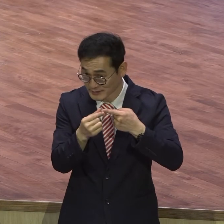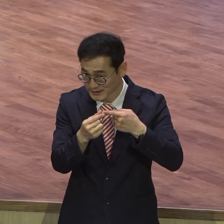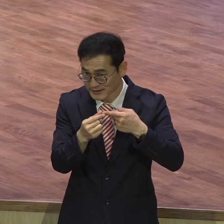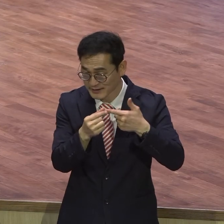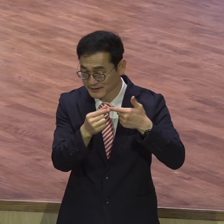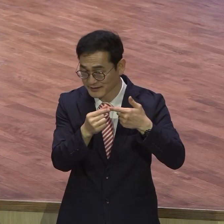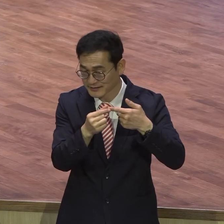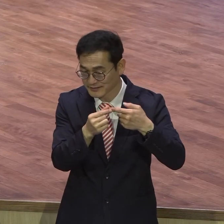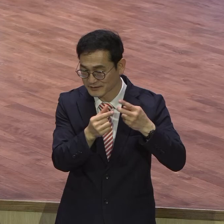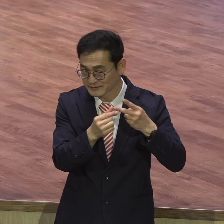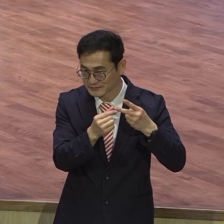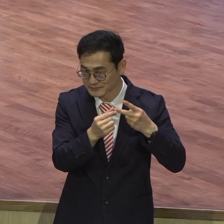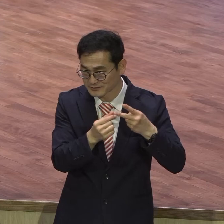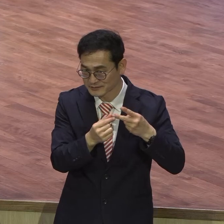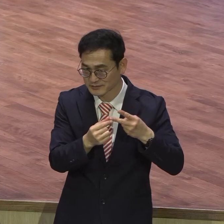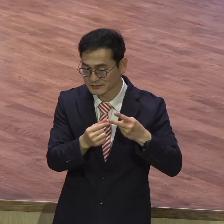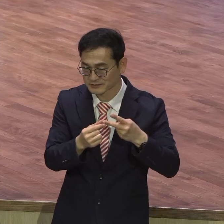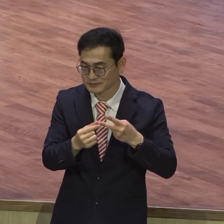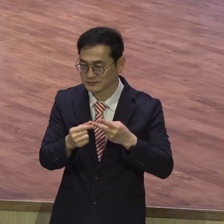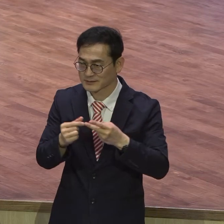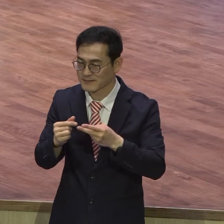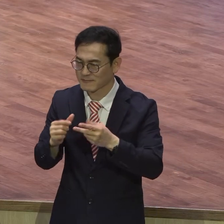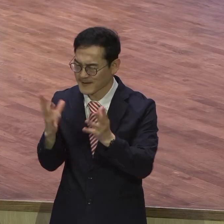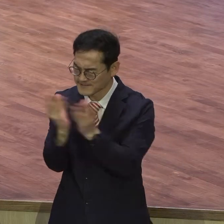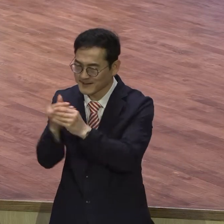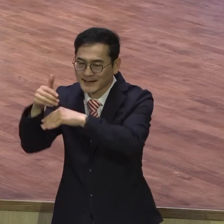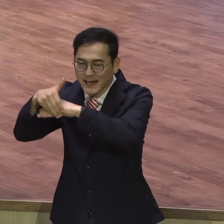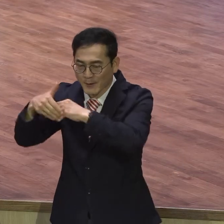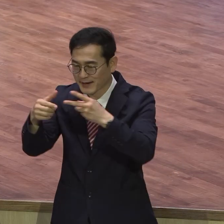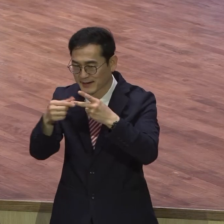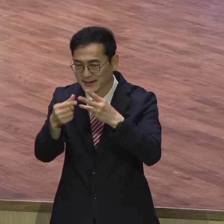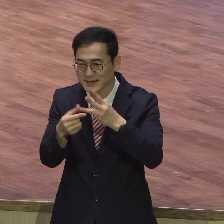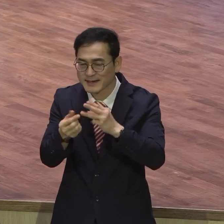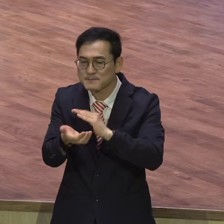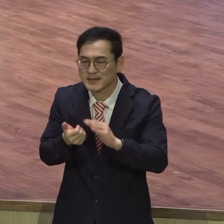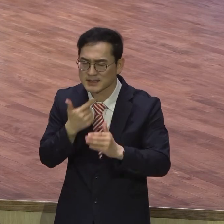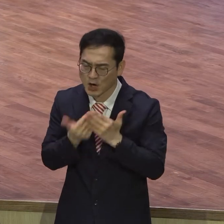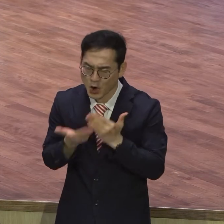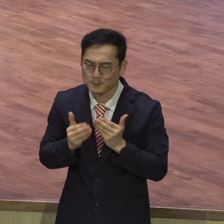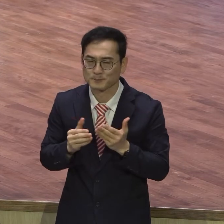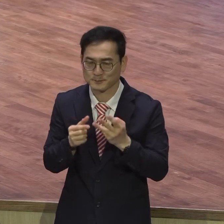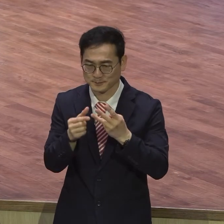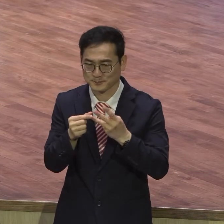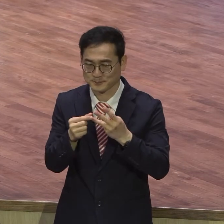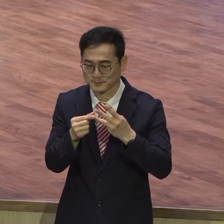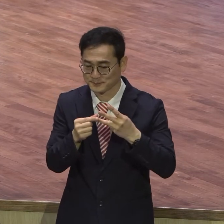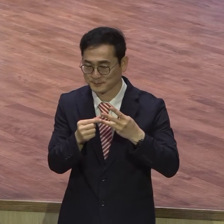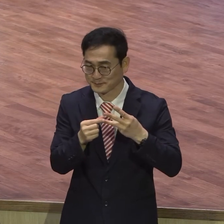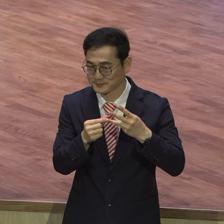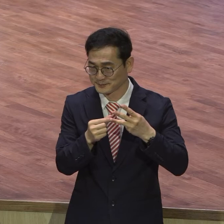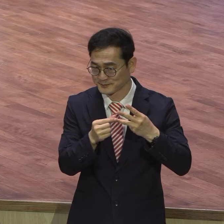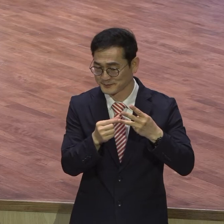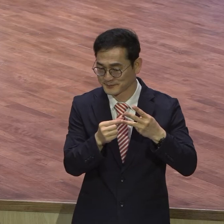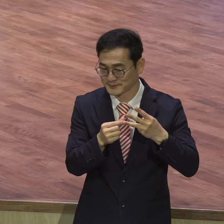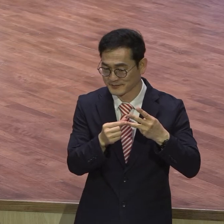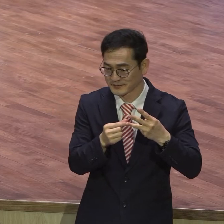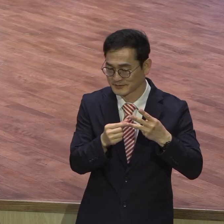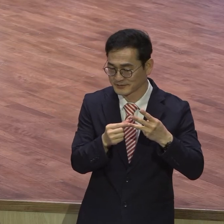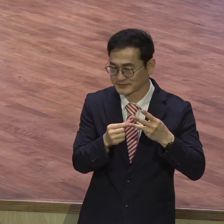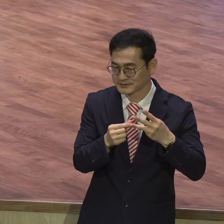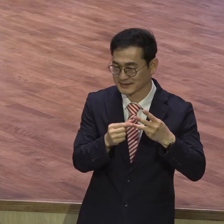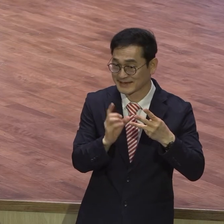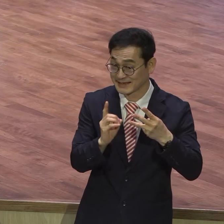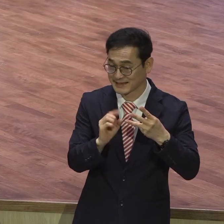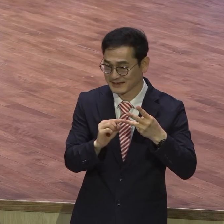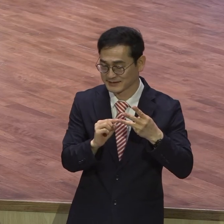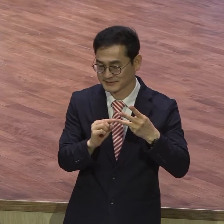여기에 큰 힘이 있다 D는 미리 누리자 드림 미리 꿈이 있으면 누리게 된다 절대 언약